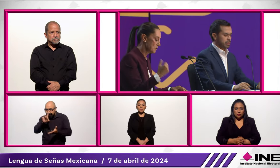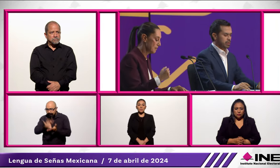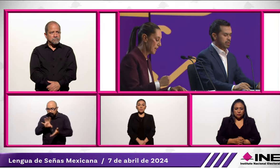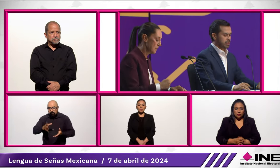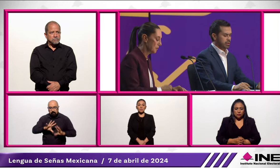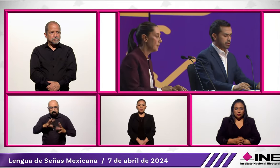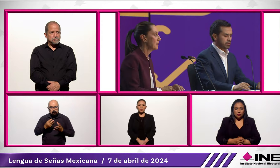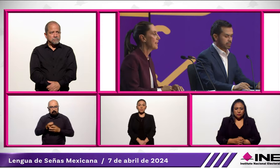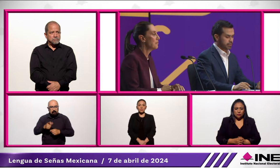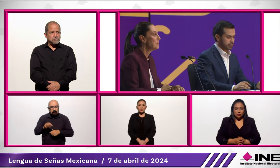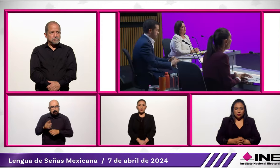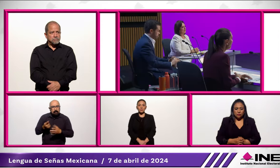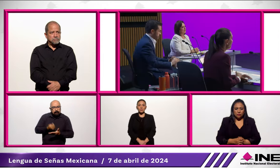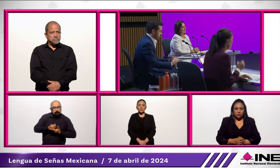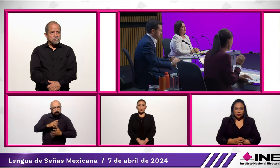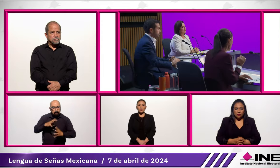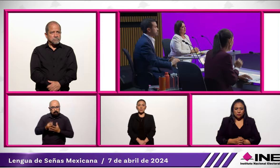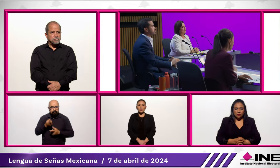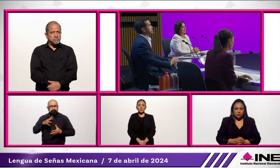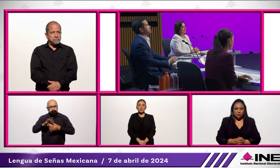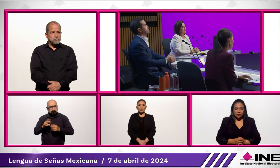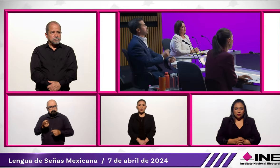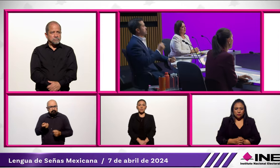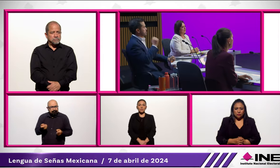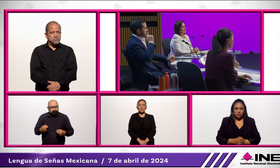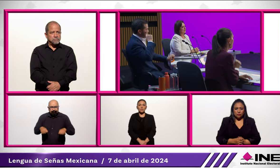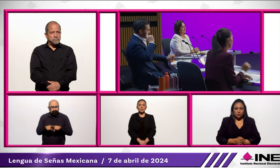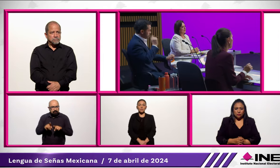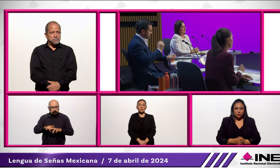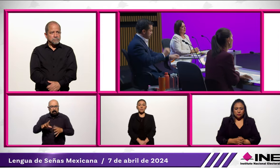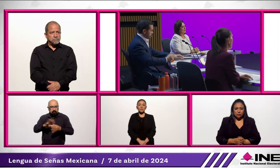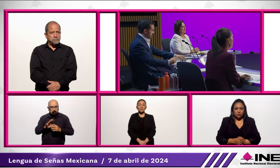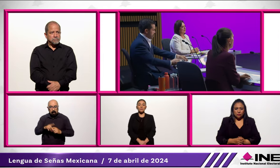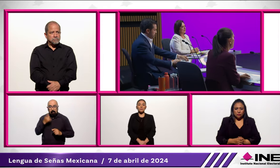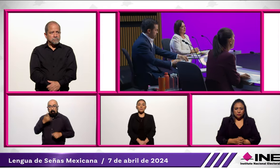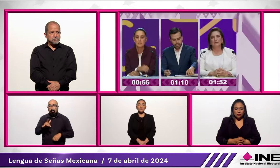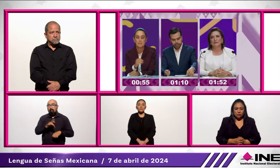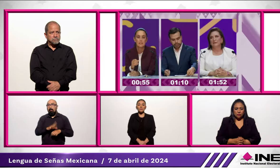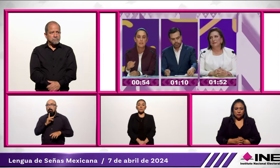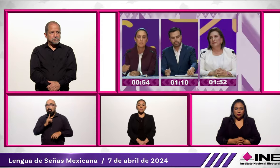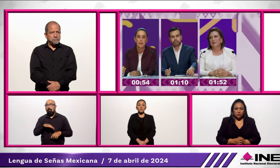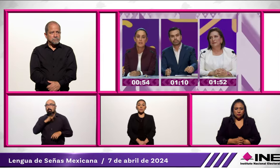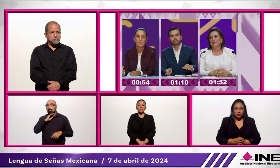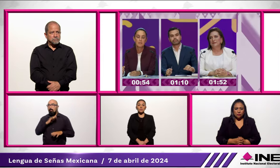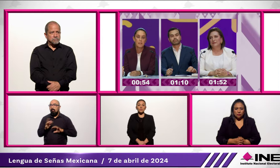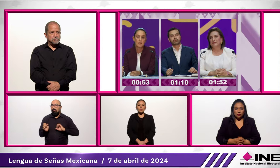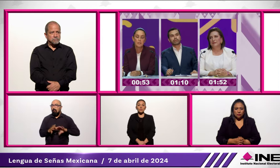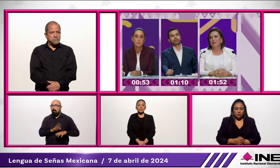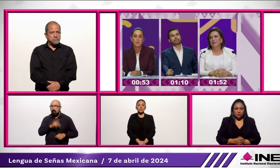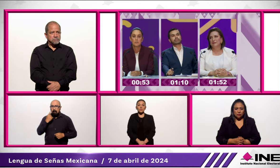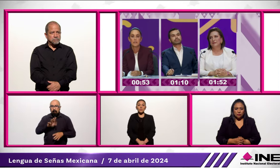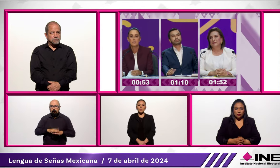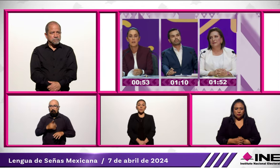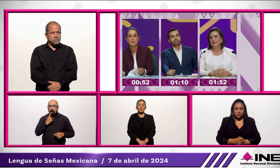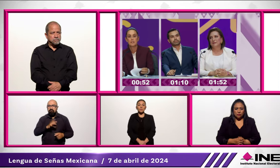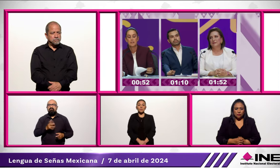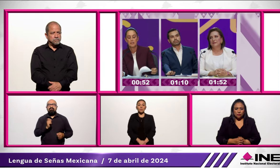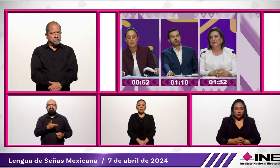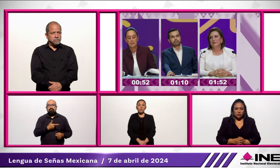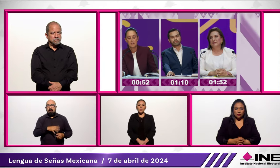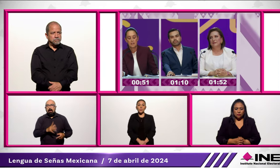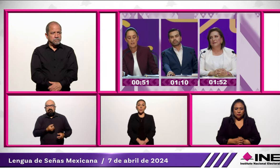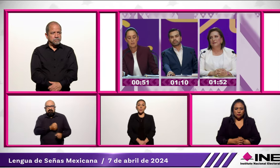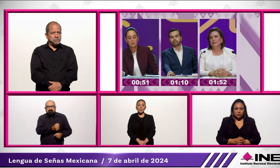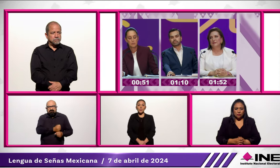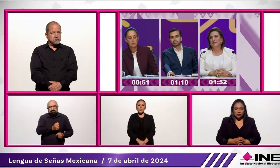y estamos hablando también, porque hay que decirlo, que no se toca muchas veces el tema de maltrato a los animales, que